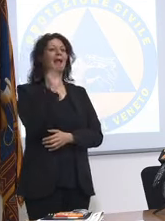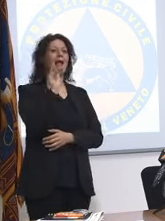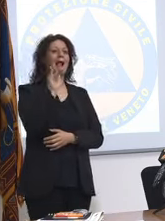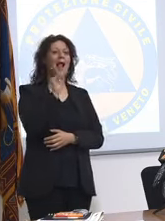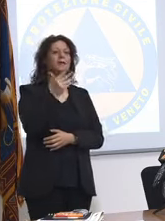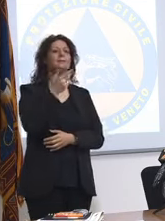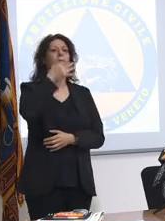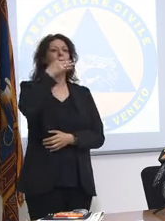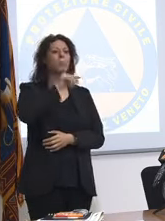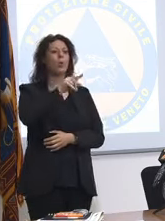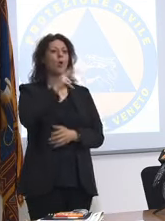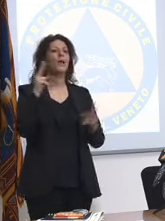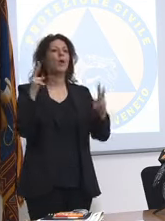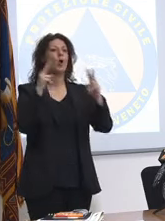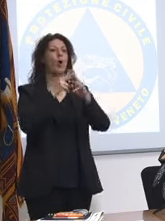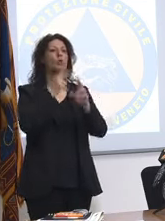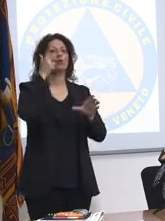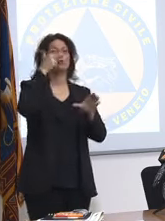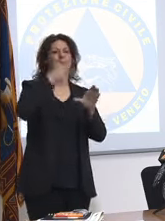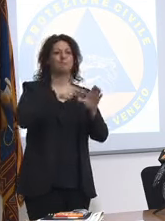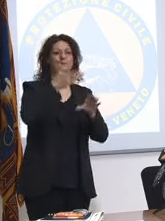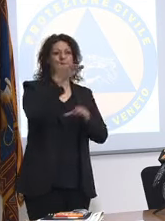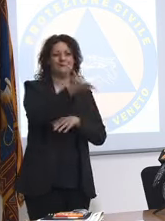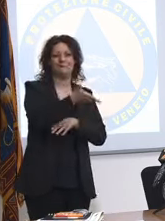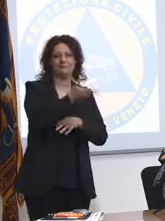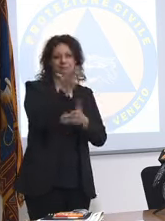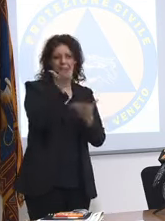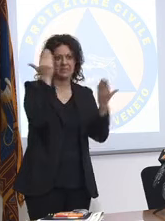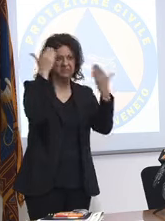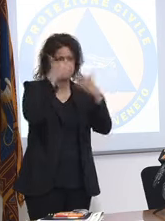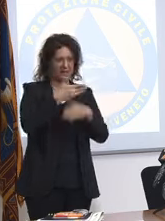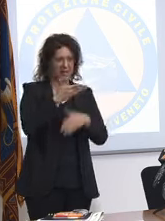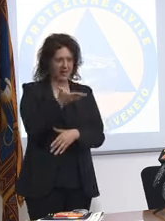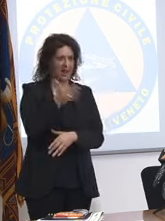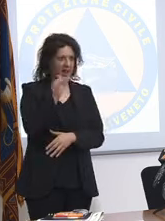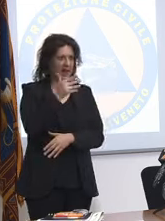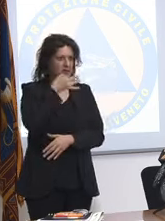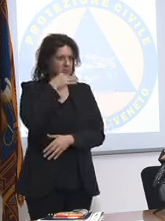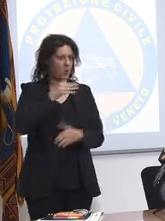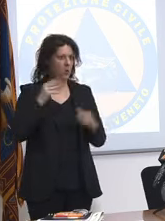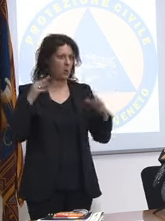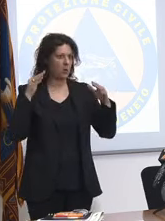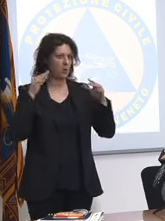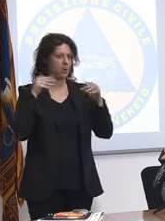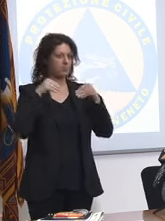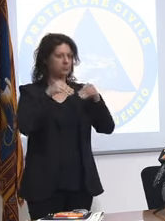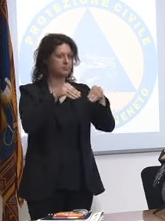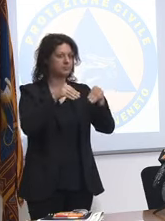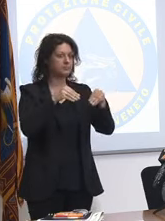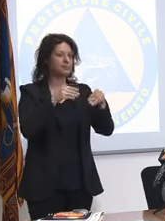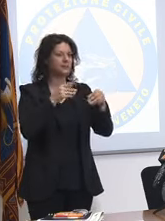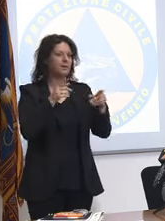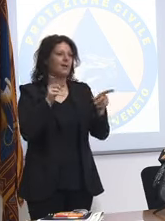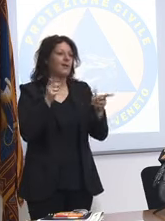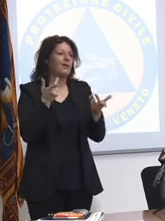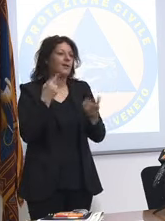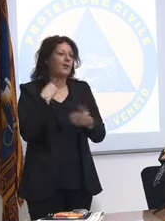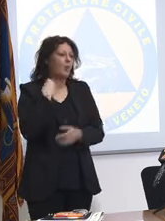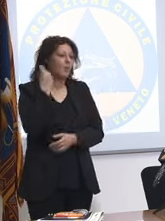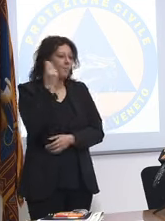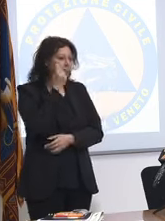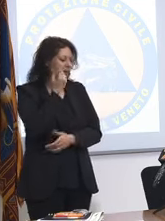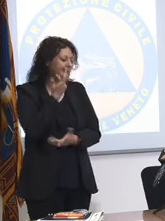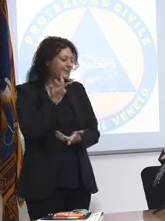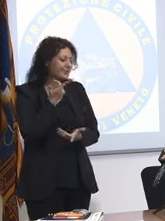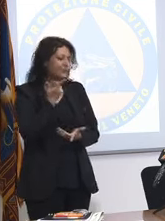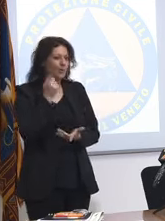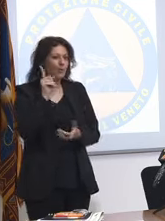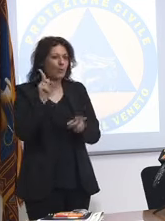spritz alla sera, ecco, cioè, penso che se frequentano le aule di un ateneo che sono